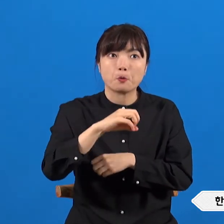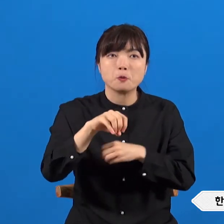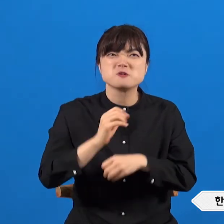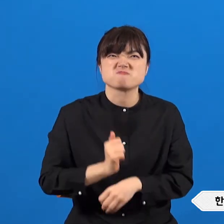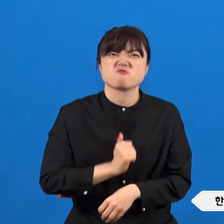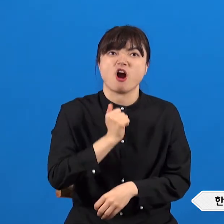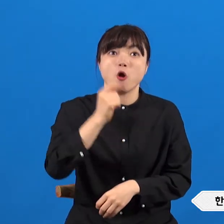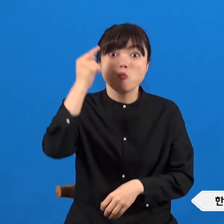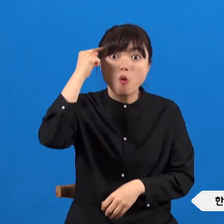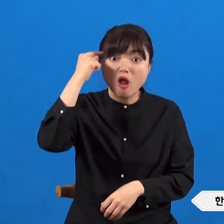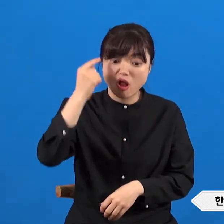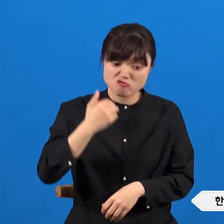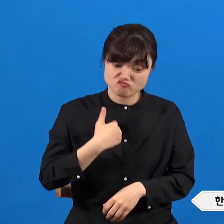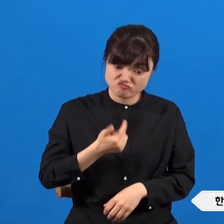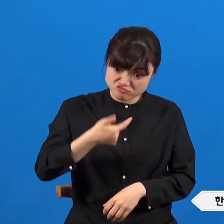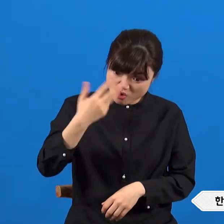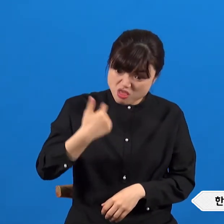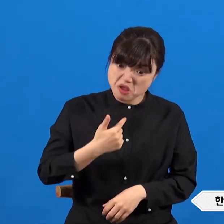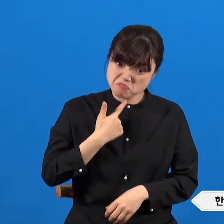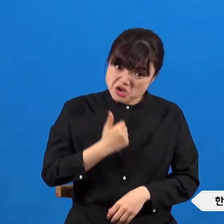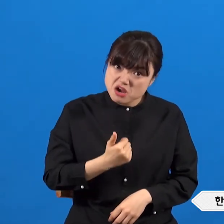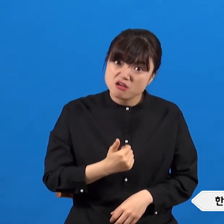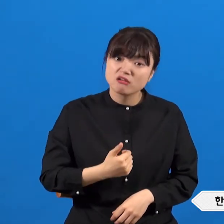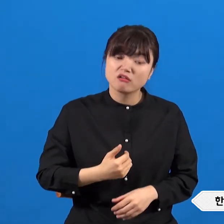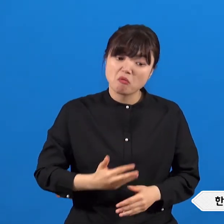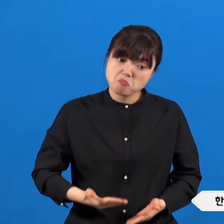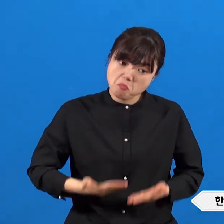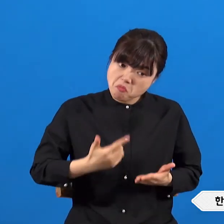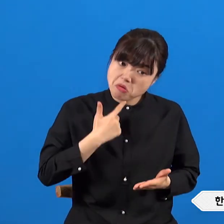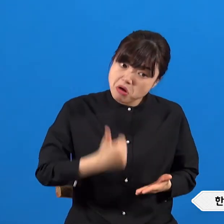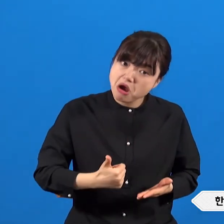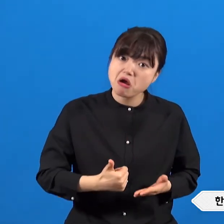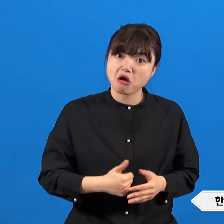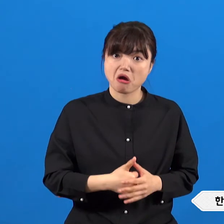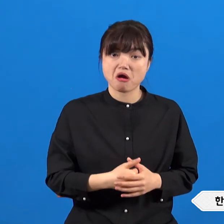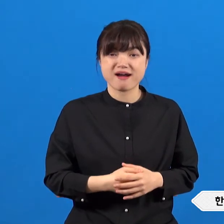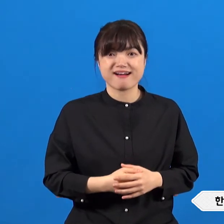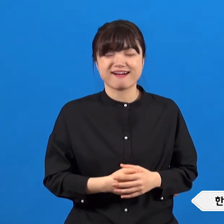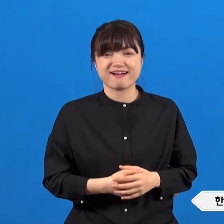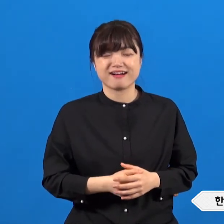발끈해가지고 우리가 왜 안 했습니까? 많이 했습니다 하고 대어드는 것이지요.